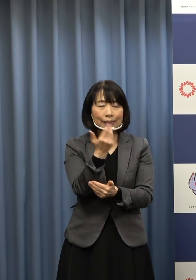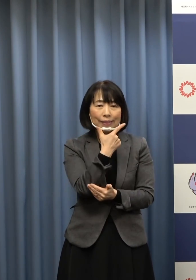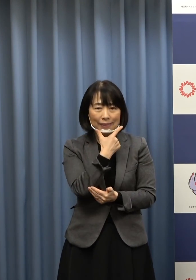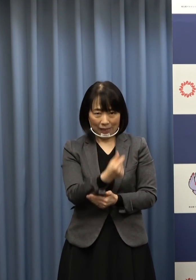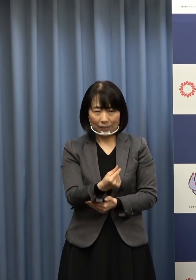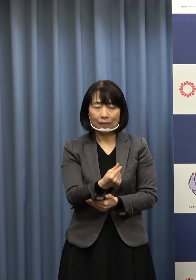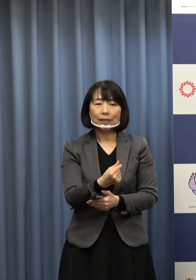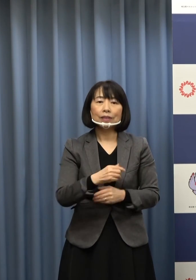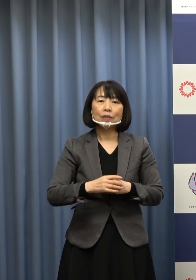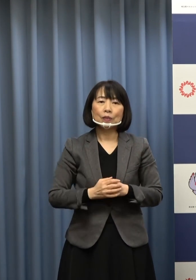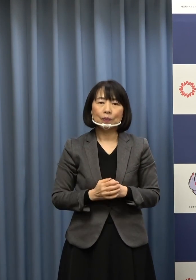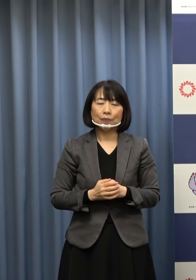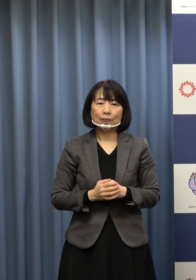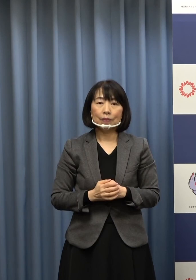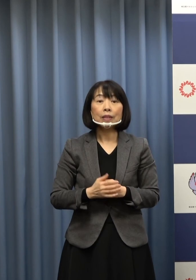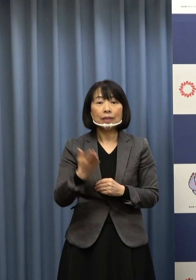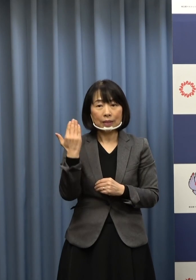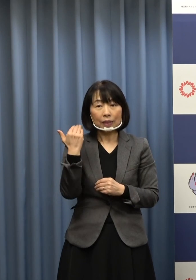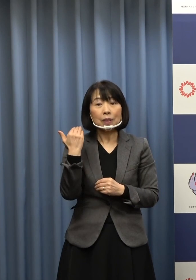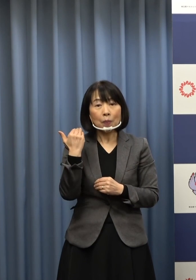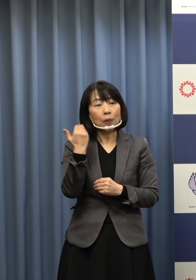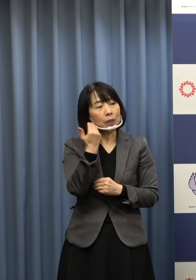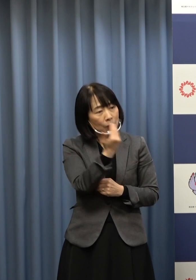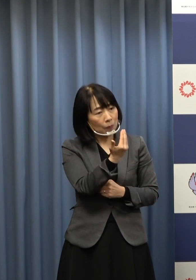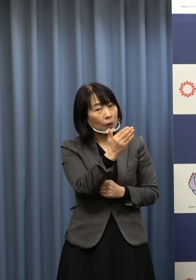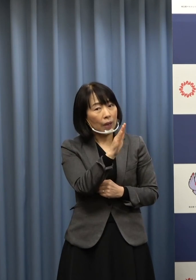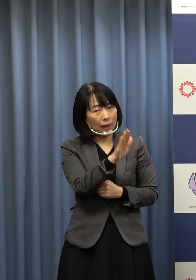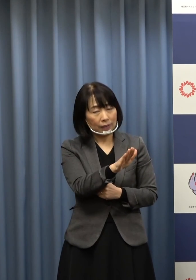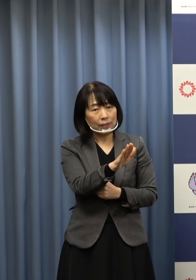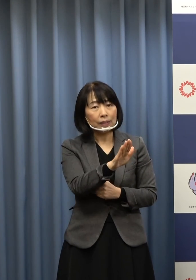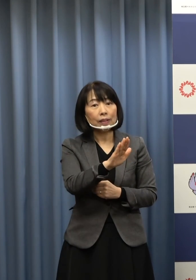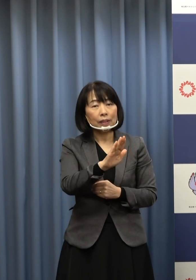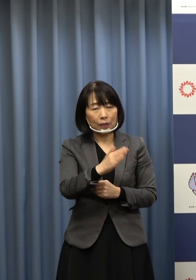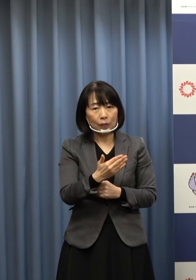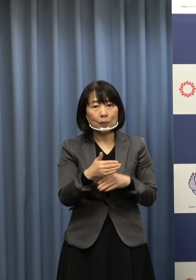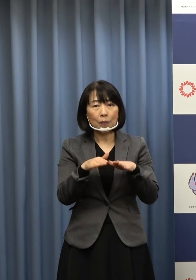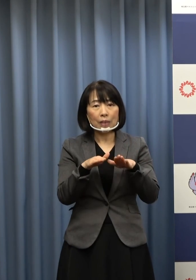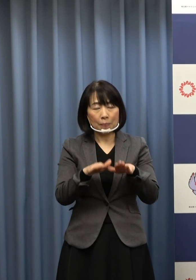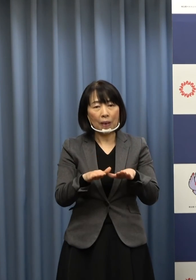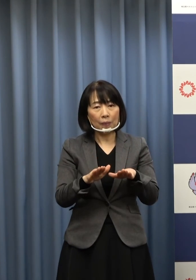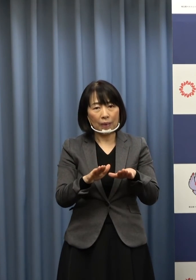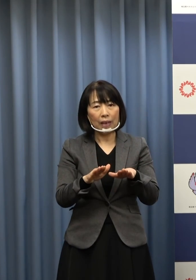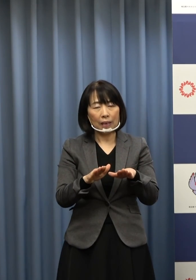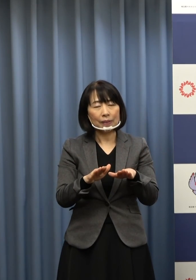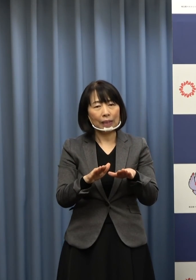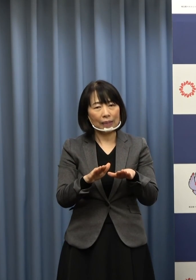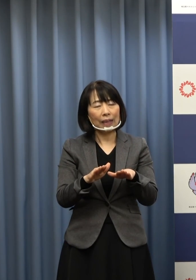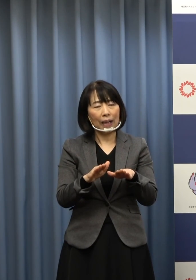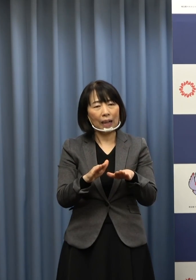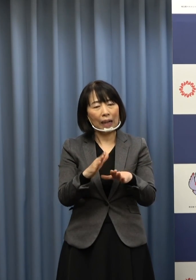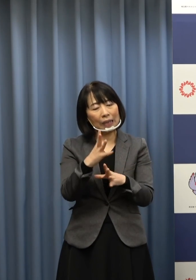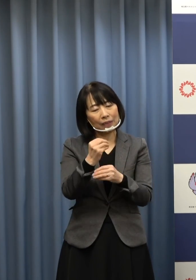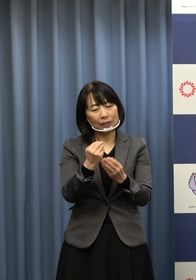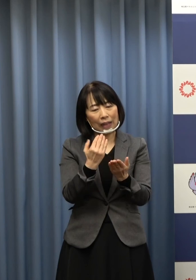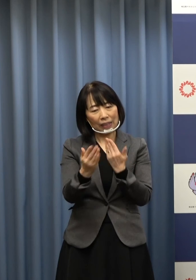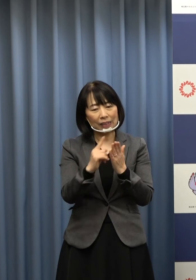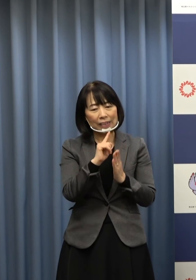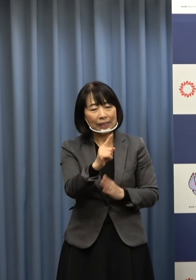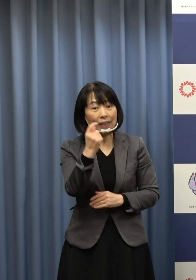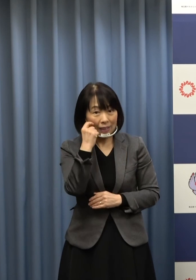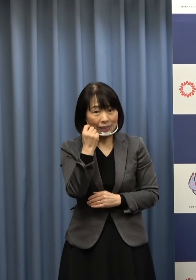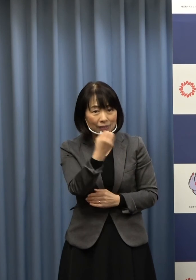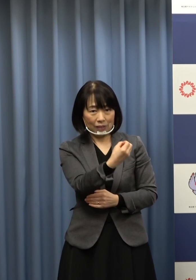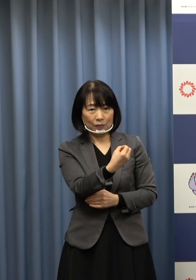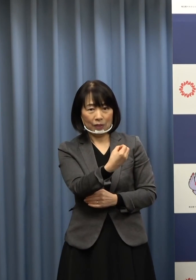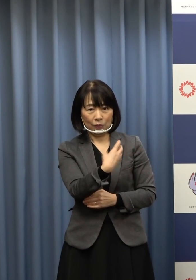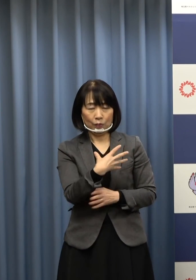の質問の中でも現時点で、なかなかはっきり申し上げて、おっしゃることができないということでしたが、あ